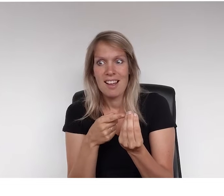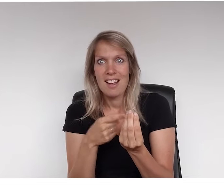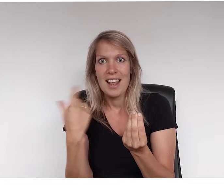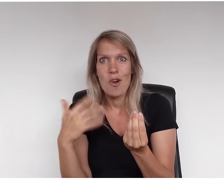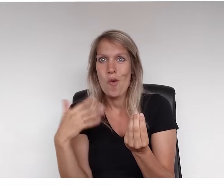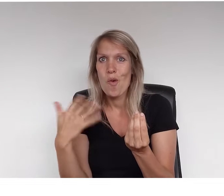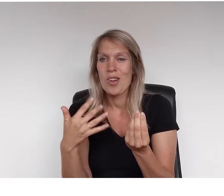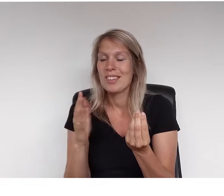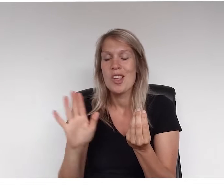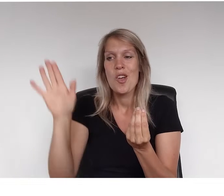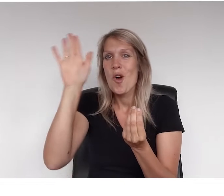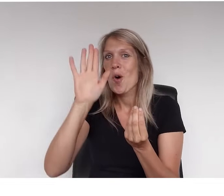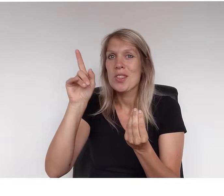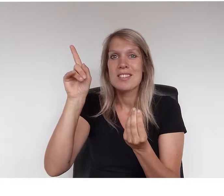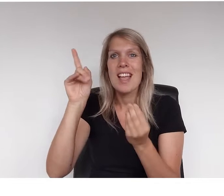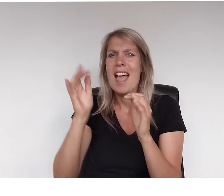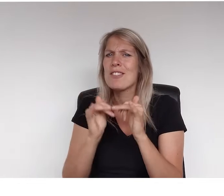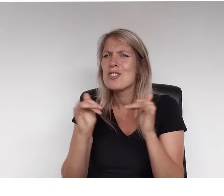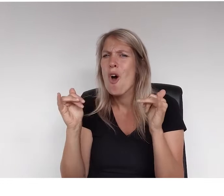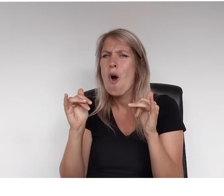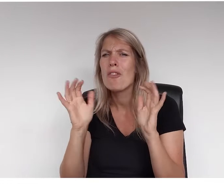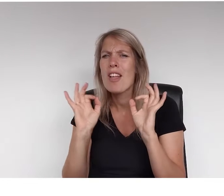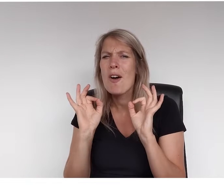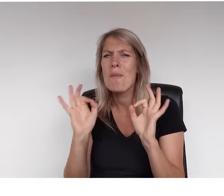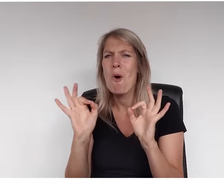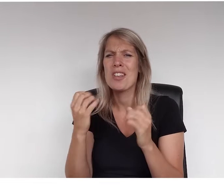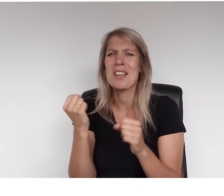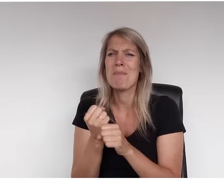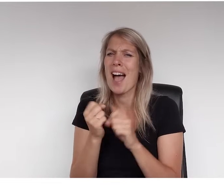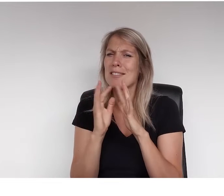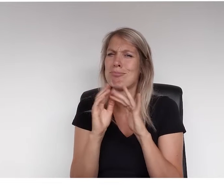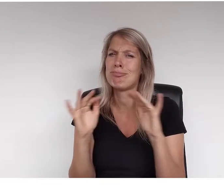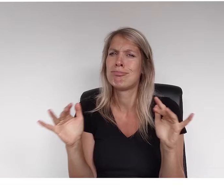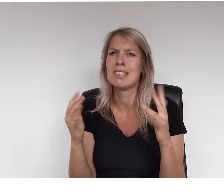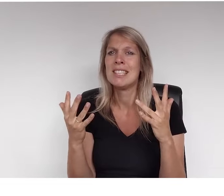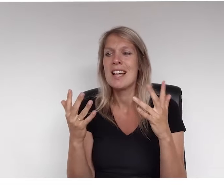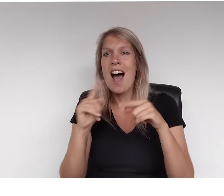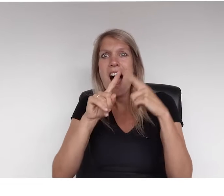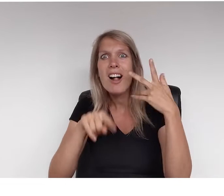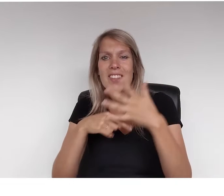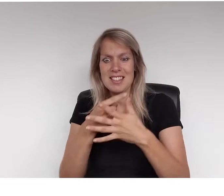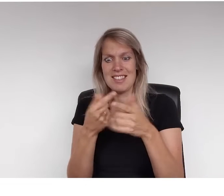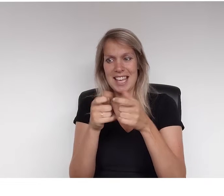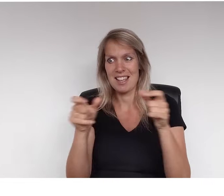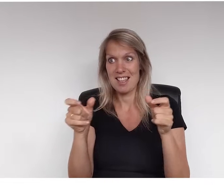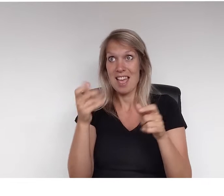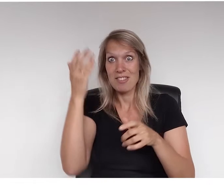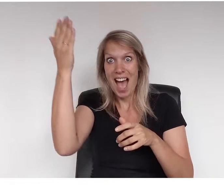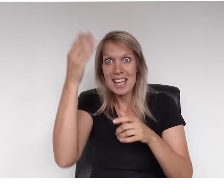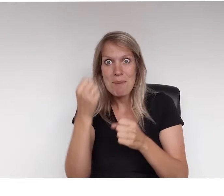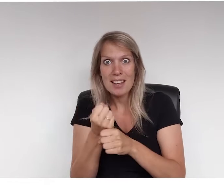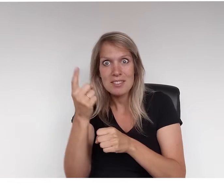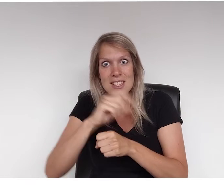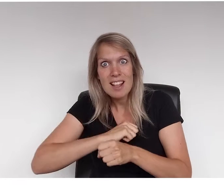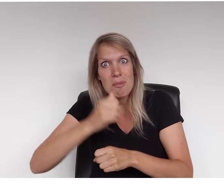Oh, God heeft zoveel moois gemaakt. Al deze dingetjes heeft hij gemaakt. Dat heeft hij allemaal zelf bedacht.